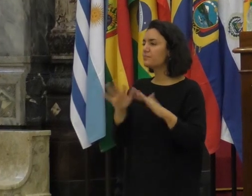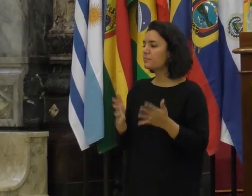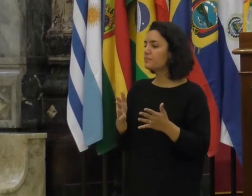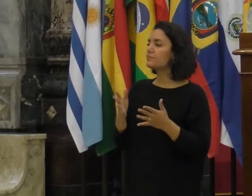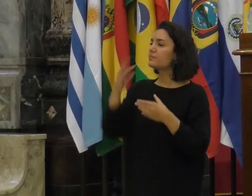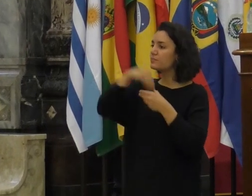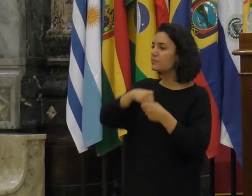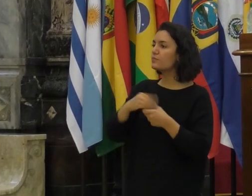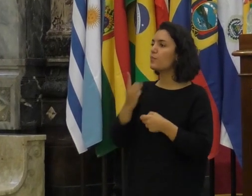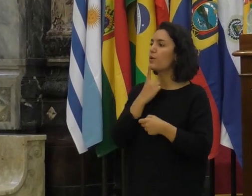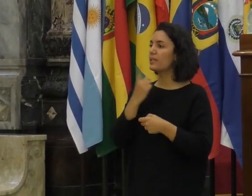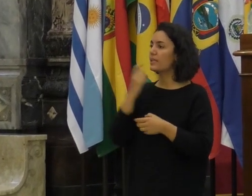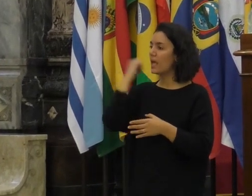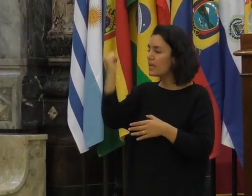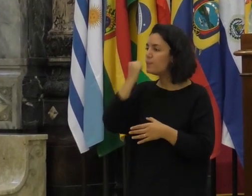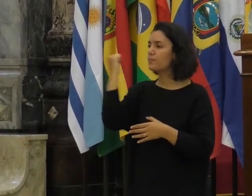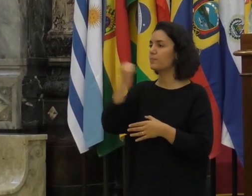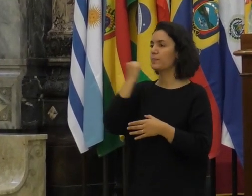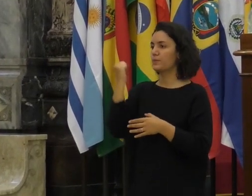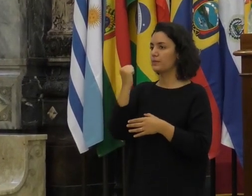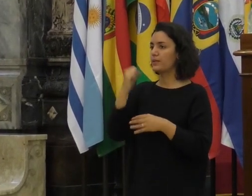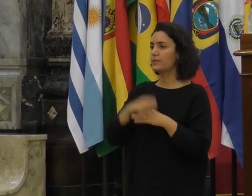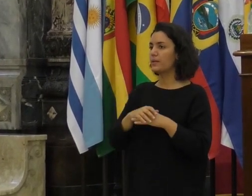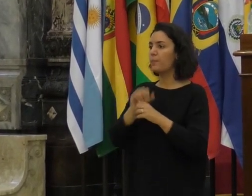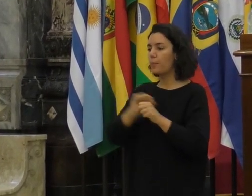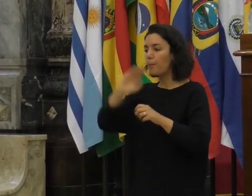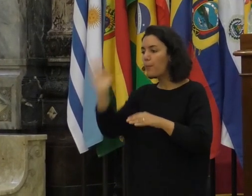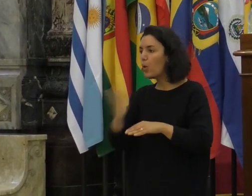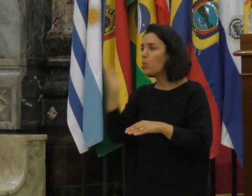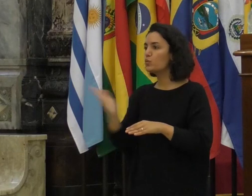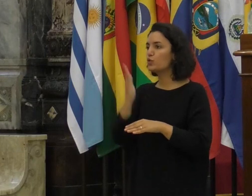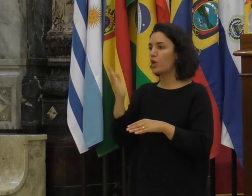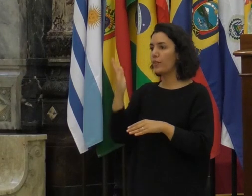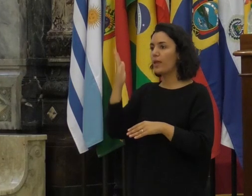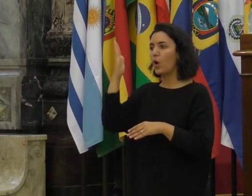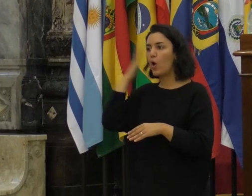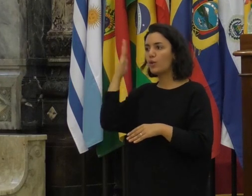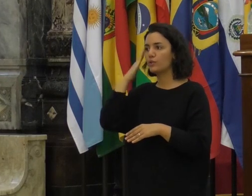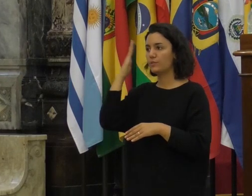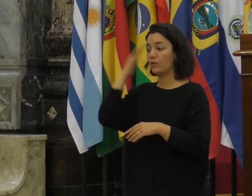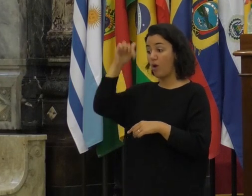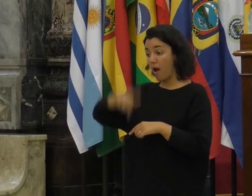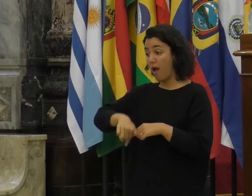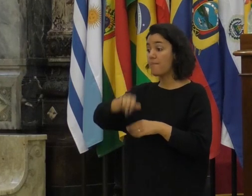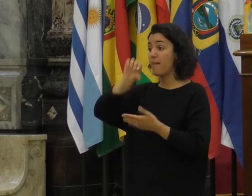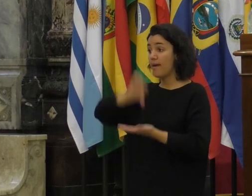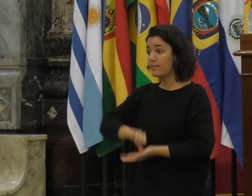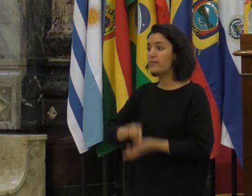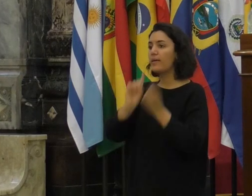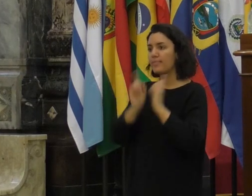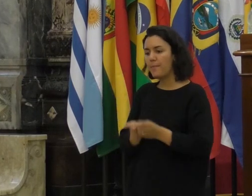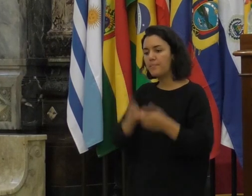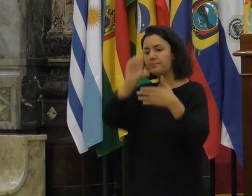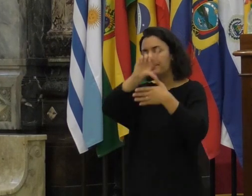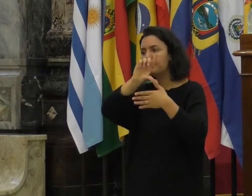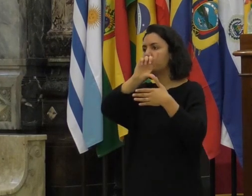política de gran relevancia para la producción de conocimiento en este país y para aportar a la región, para aportar